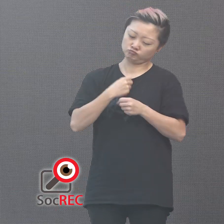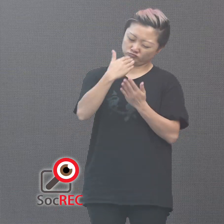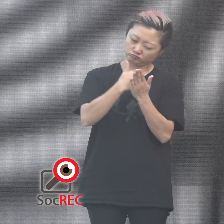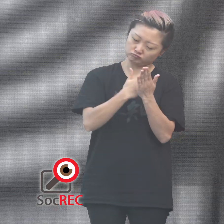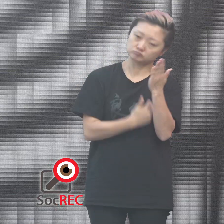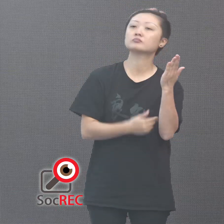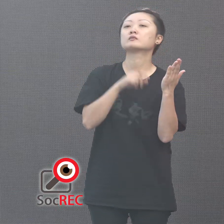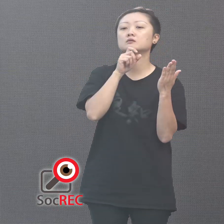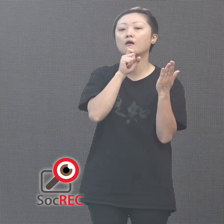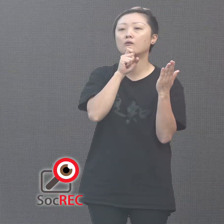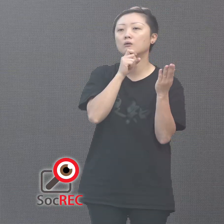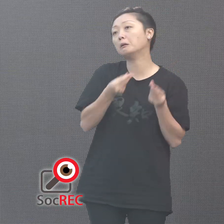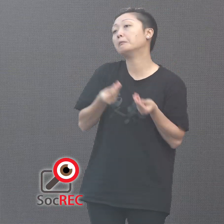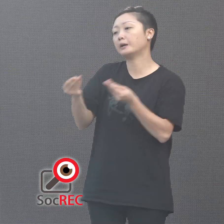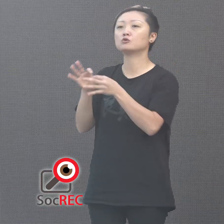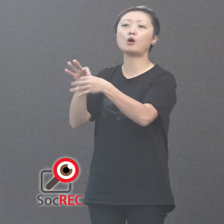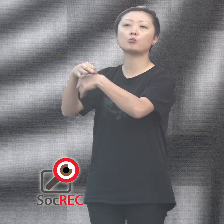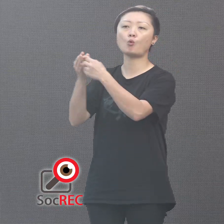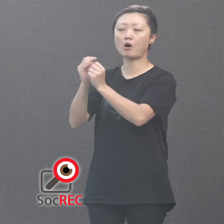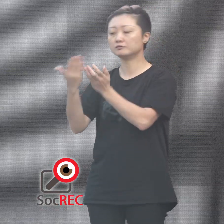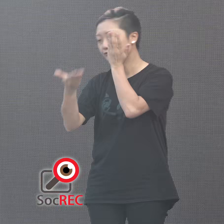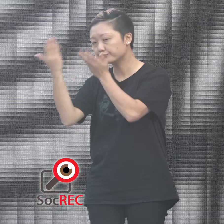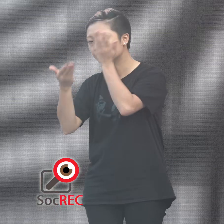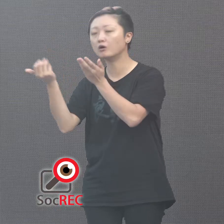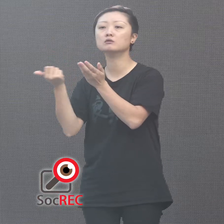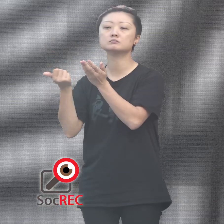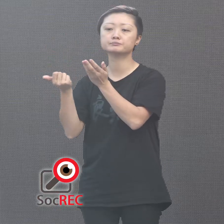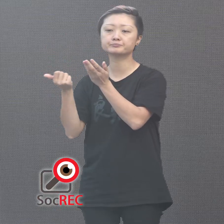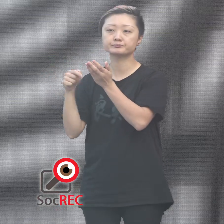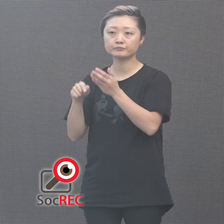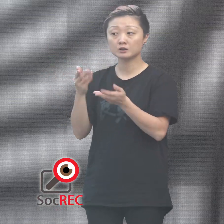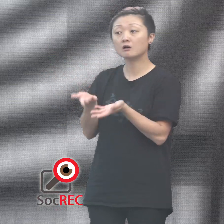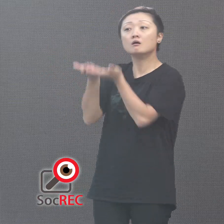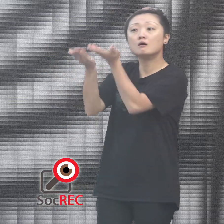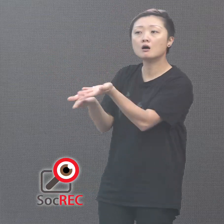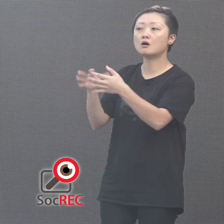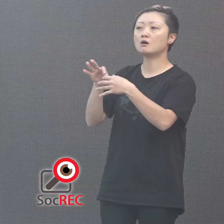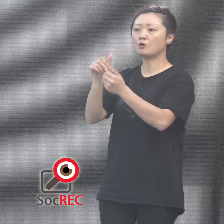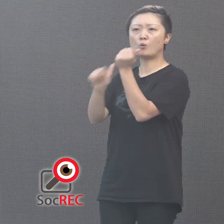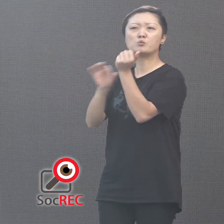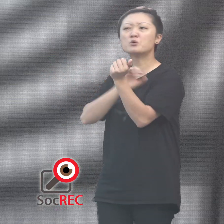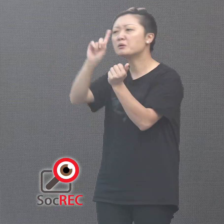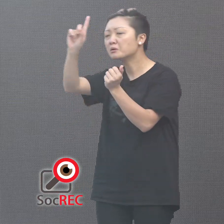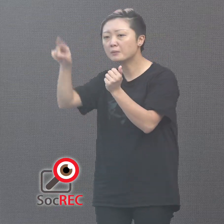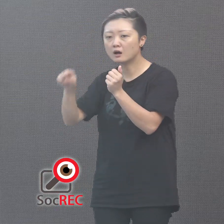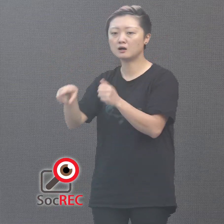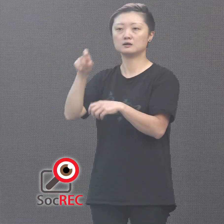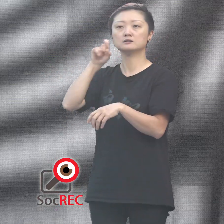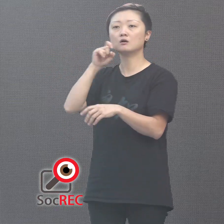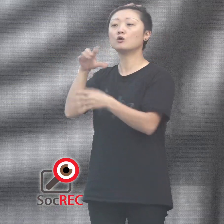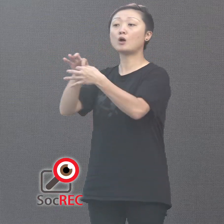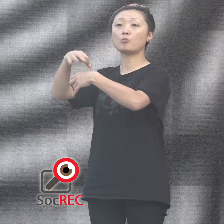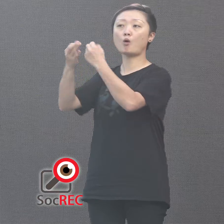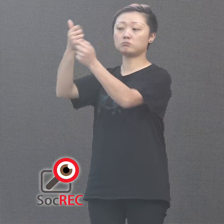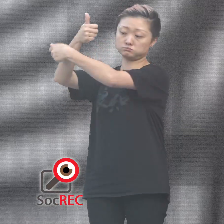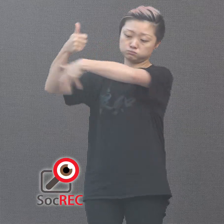年年尾啦，都交咗一份嘅係集中於呢一個嘅禁止酷刑 嘅呢一個委員會嗰度咧，係講翻香港警察係如何